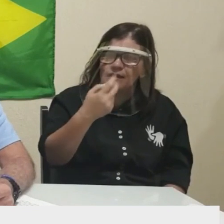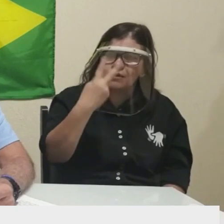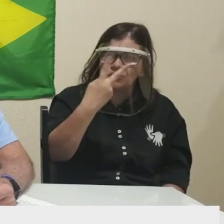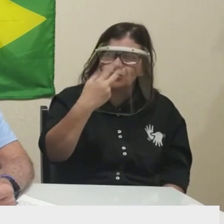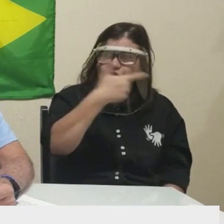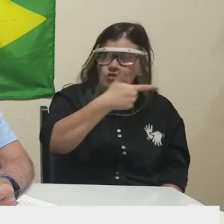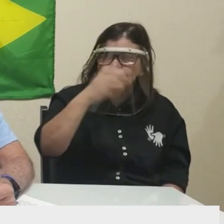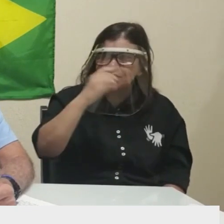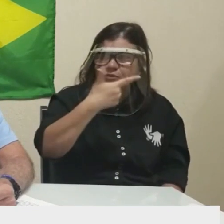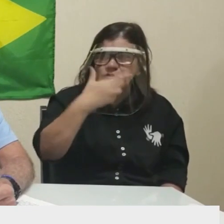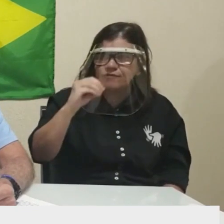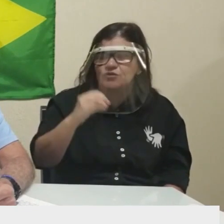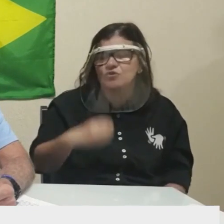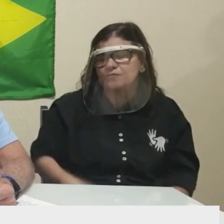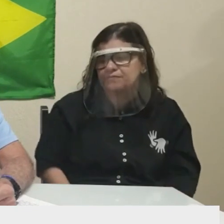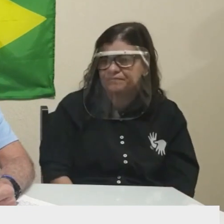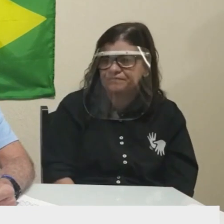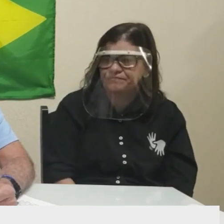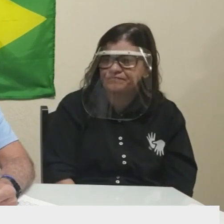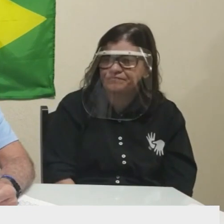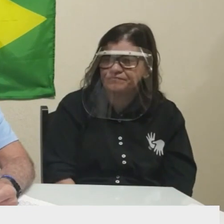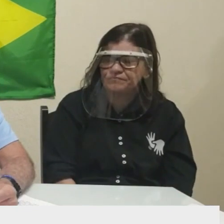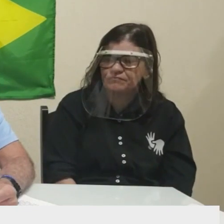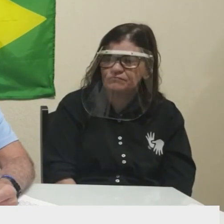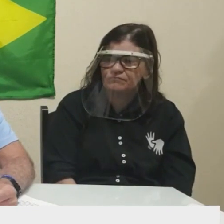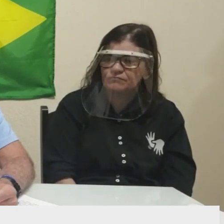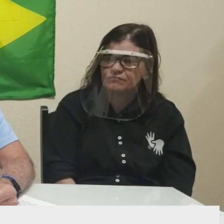PDT. 3986.